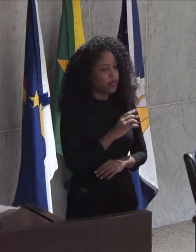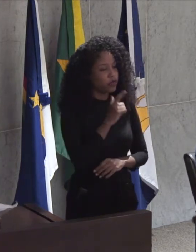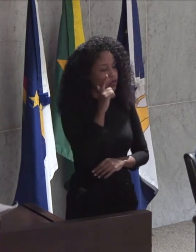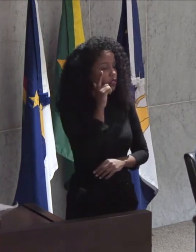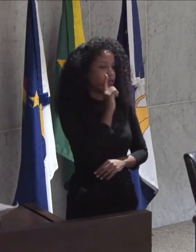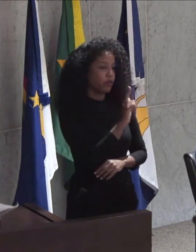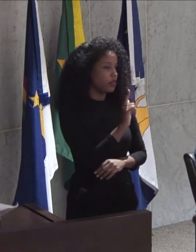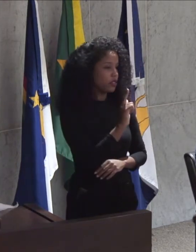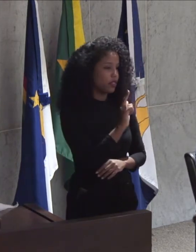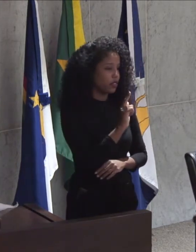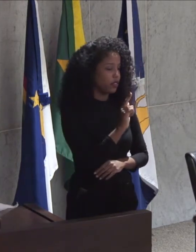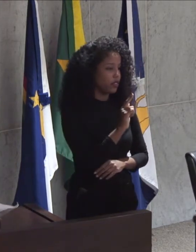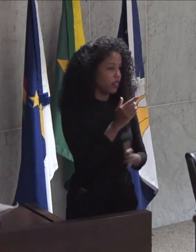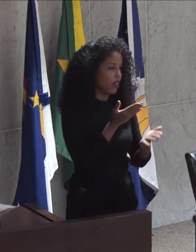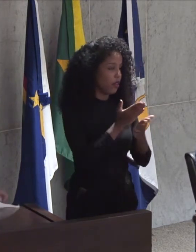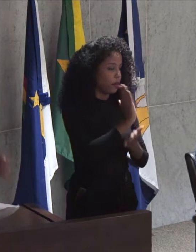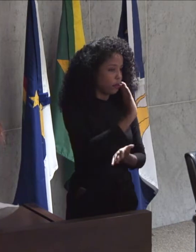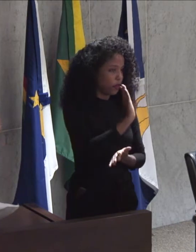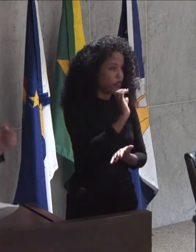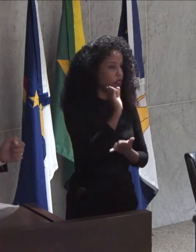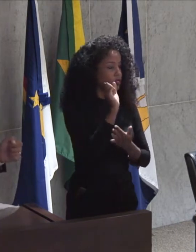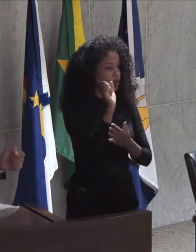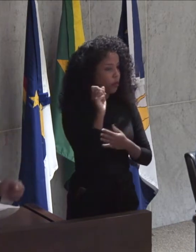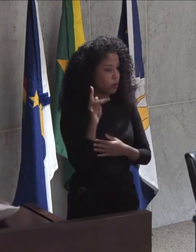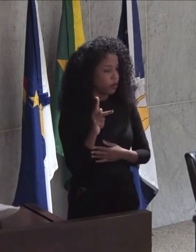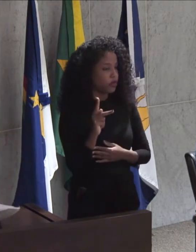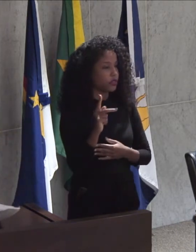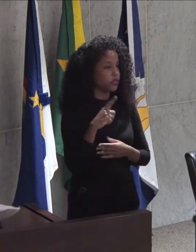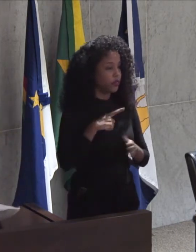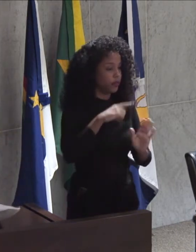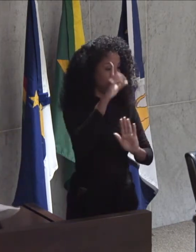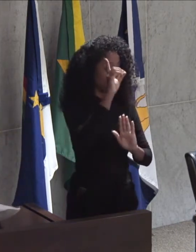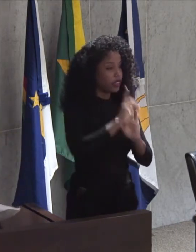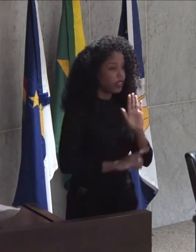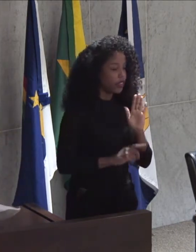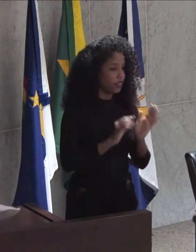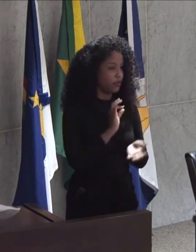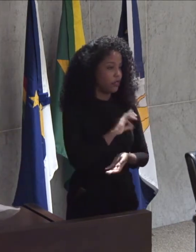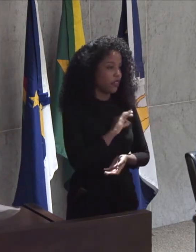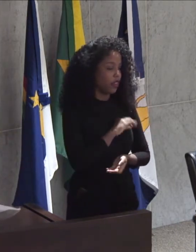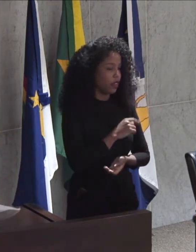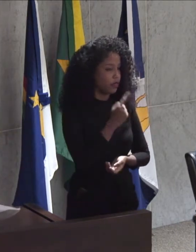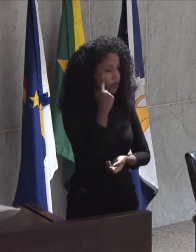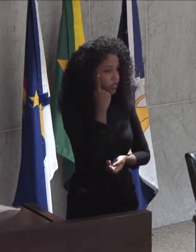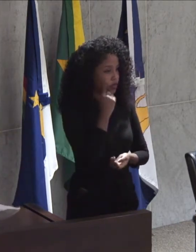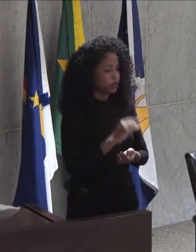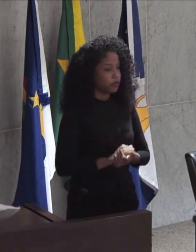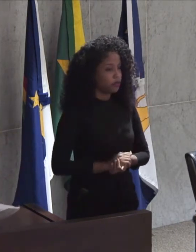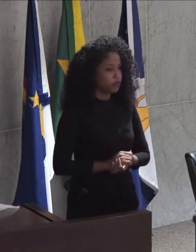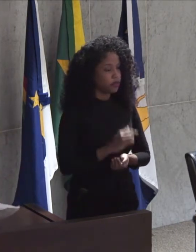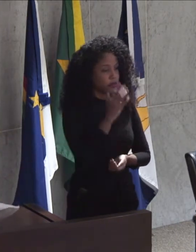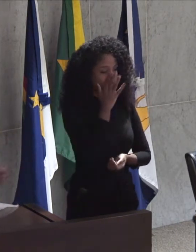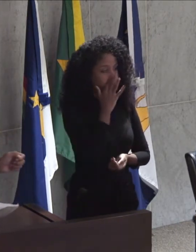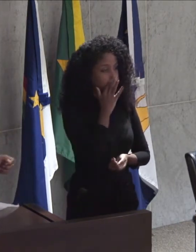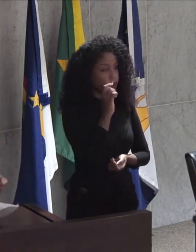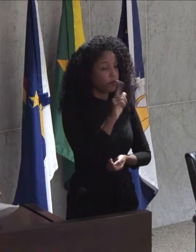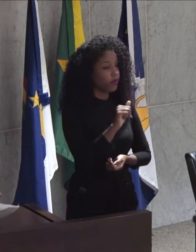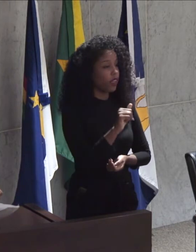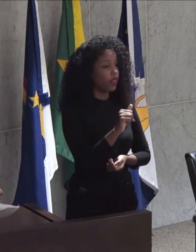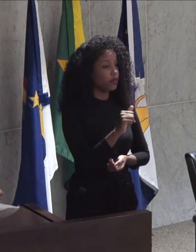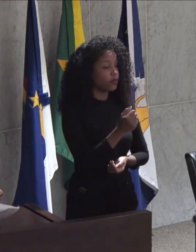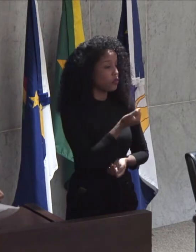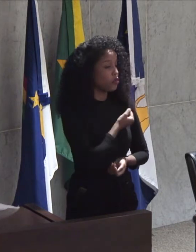o seu benefício previdenciário, de ter o seu direito a ter o seu salário mínimo. Esse é um número que a gente não pode aceitar de maneira